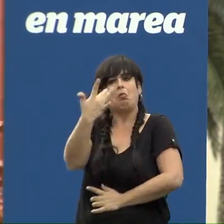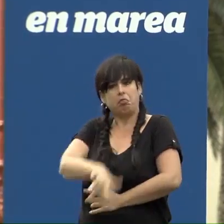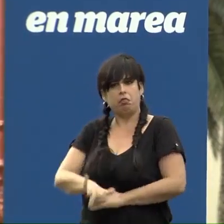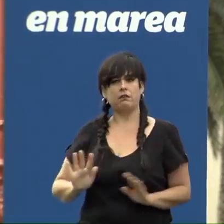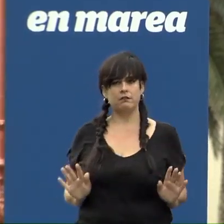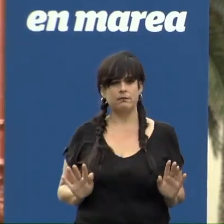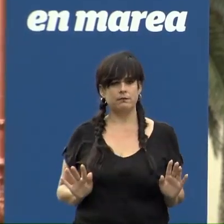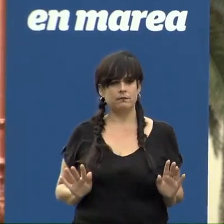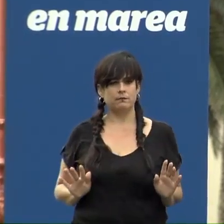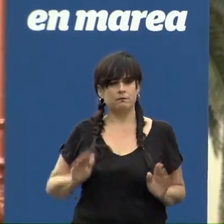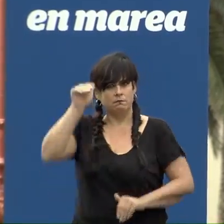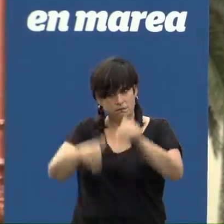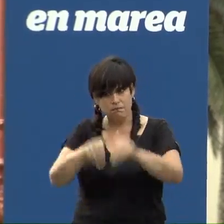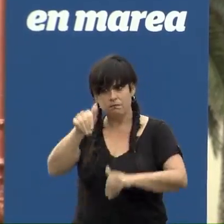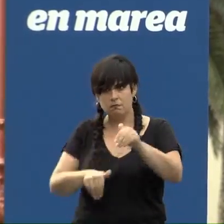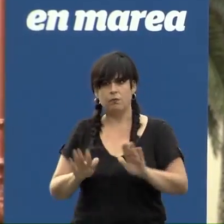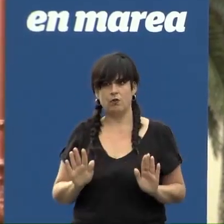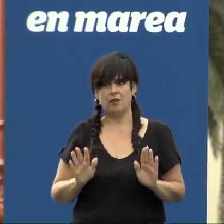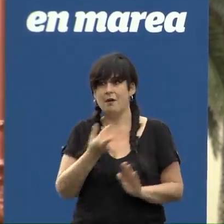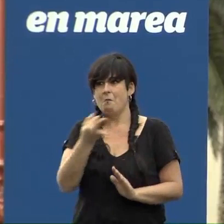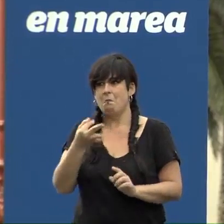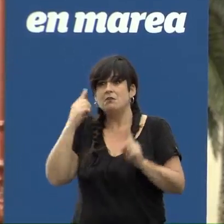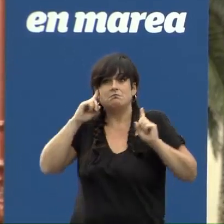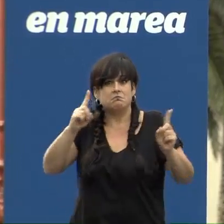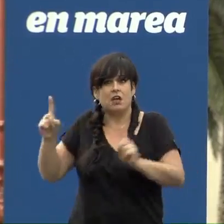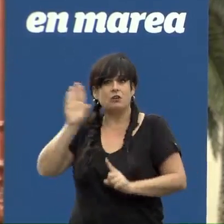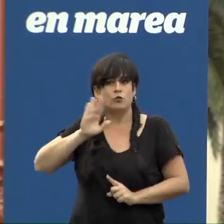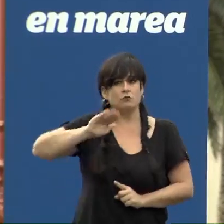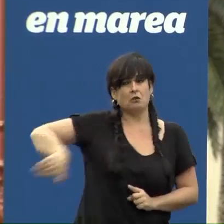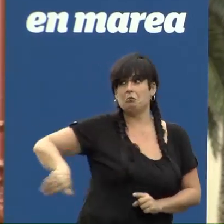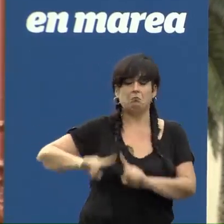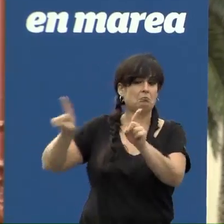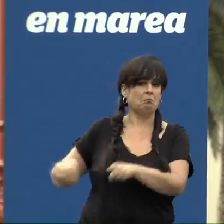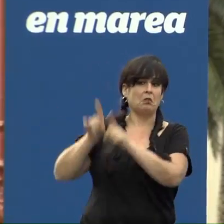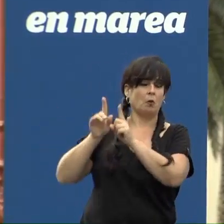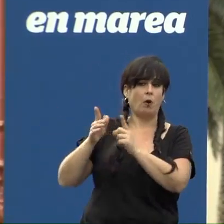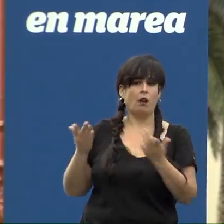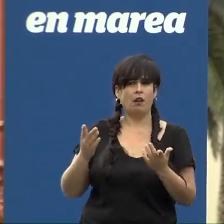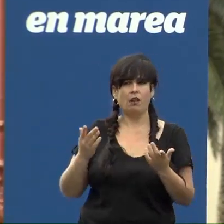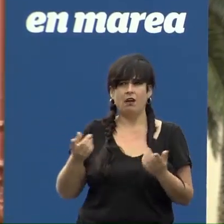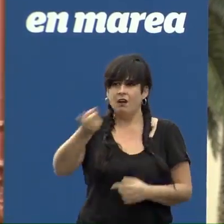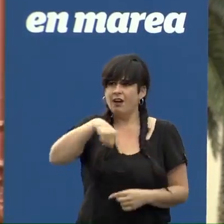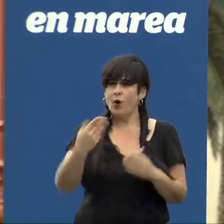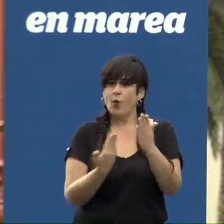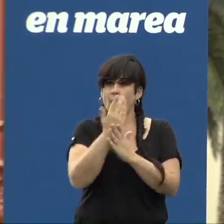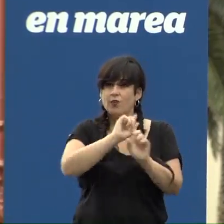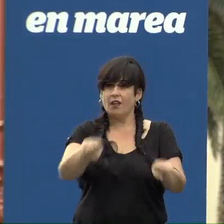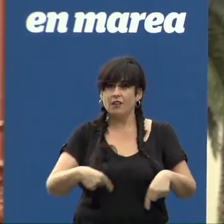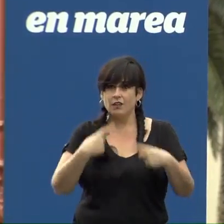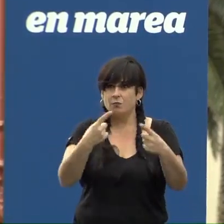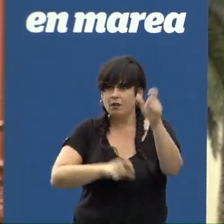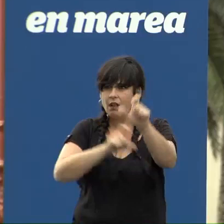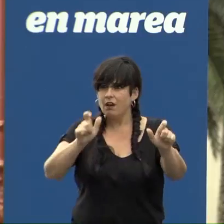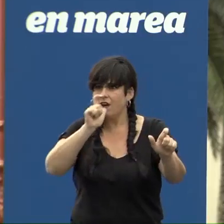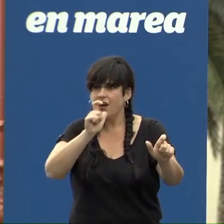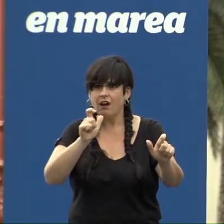voten independentemente diso e que non lle preocupan os casos de corrupción. Non queremos lamentos do día despois e que van a votar polo Partido